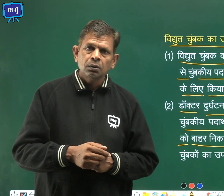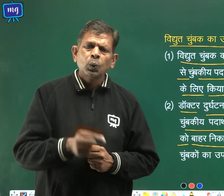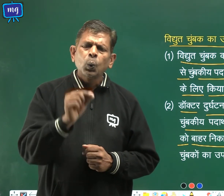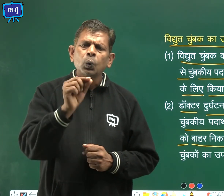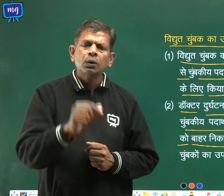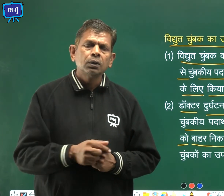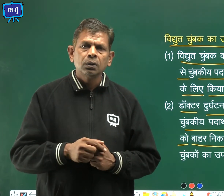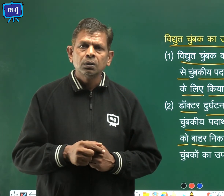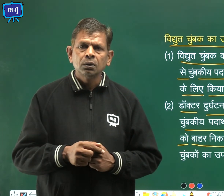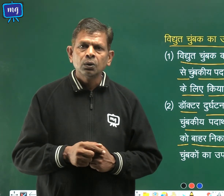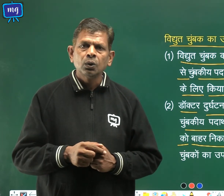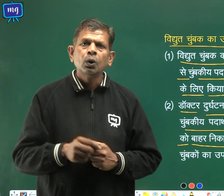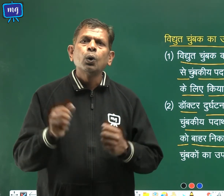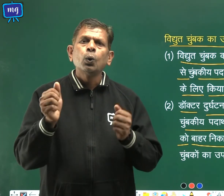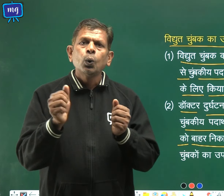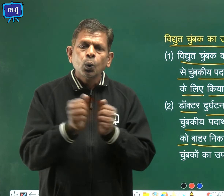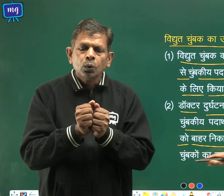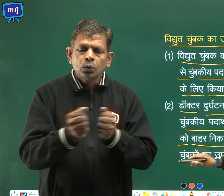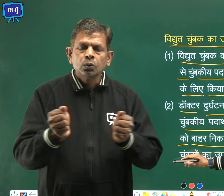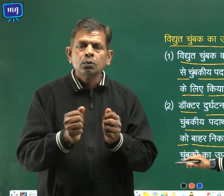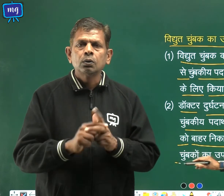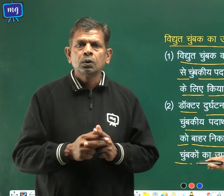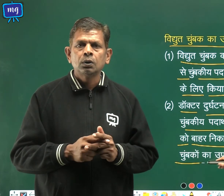नन्हे विद्युत चुंबकों का